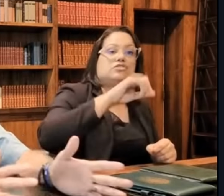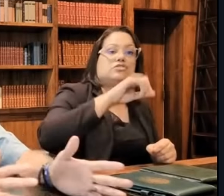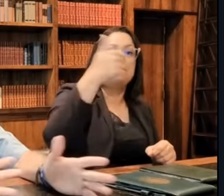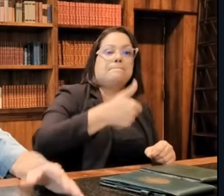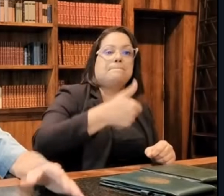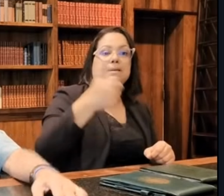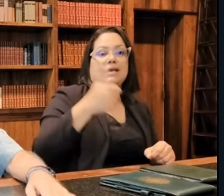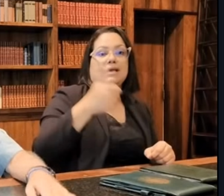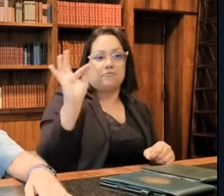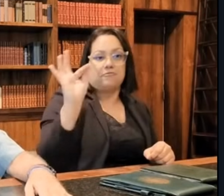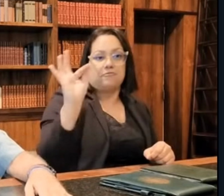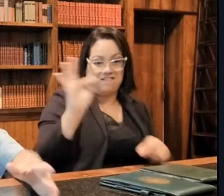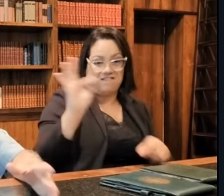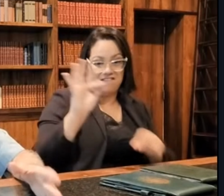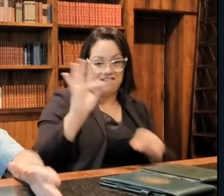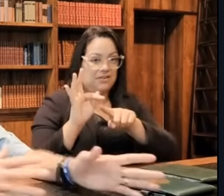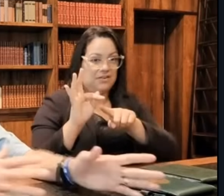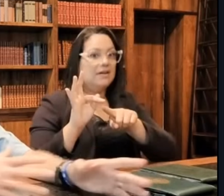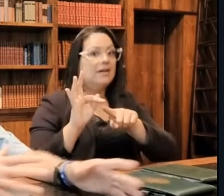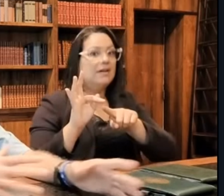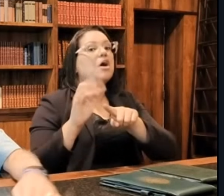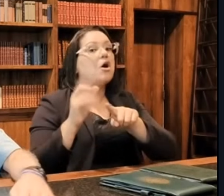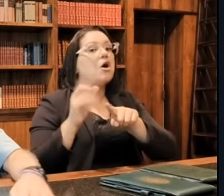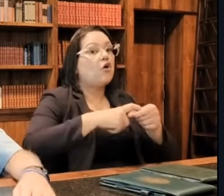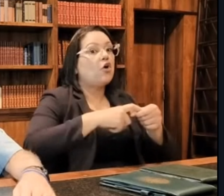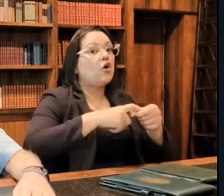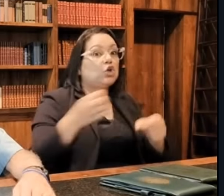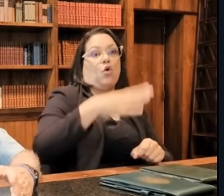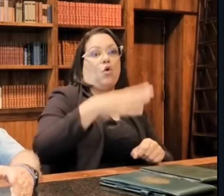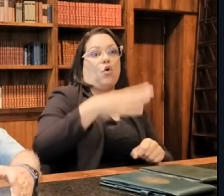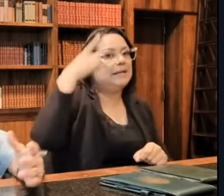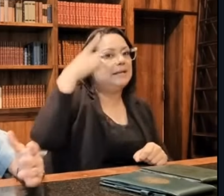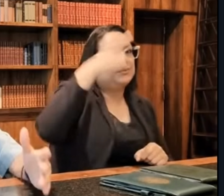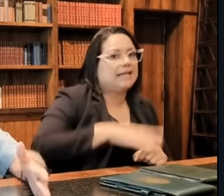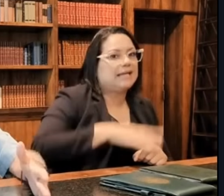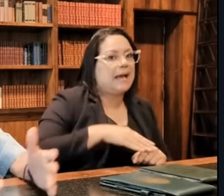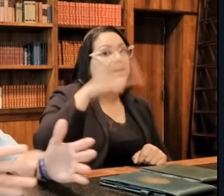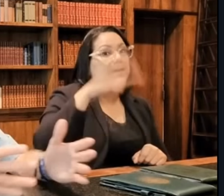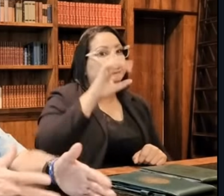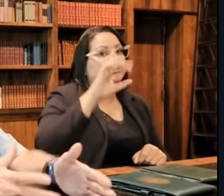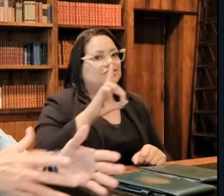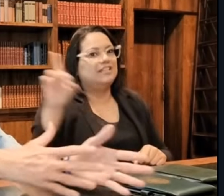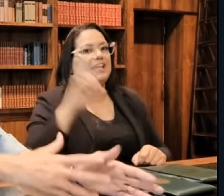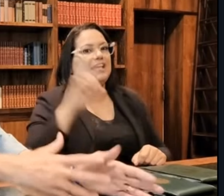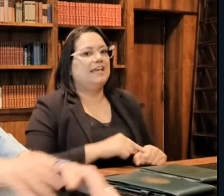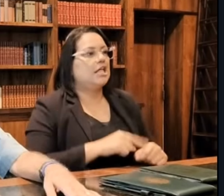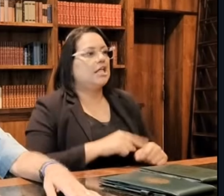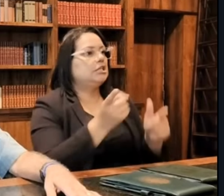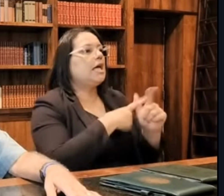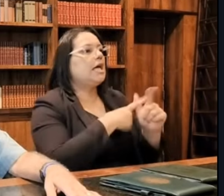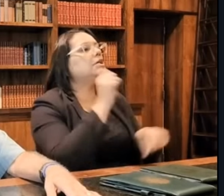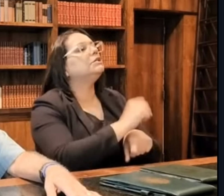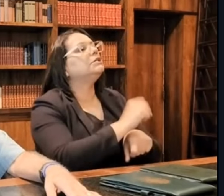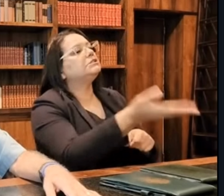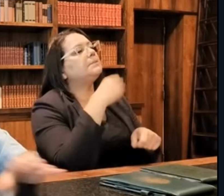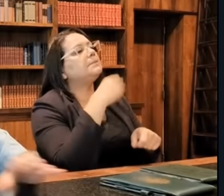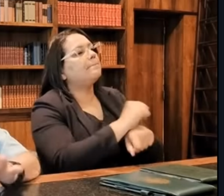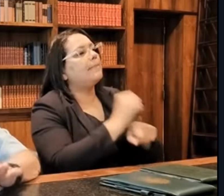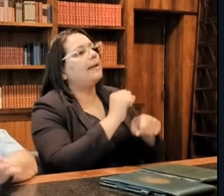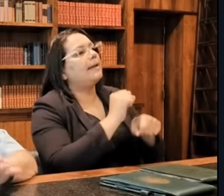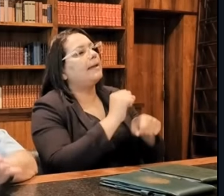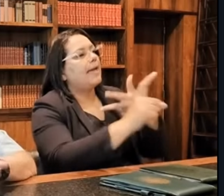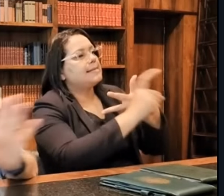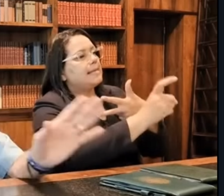mais conservador, mais de direita. Bom, temos uma direita forte hoje no Brasil. O